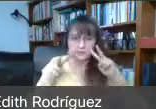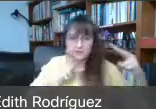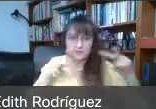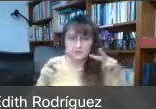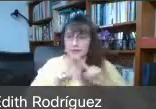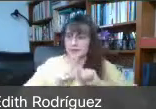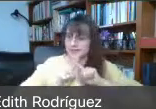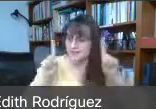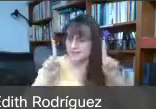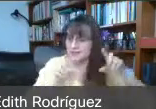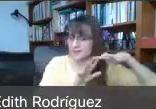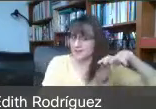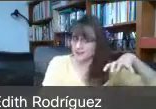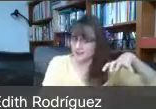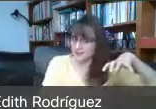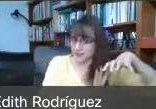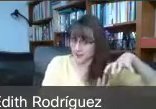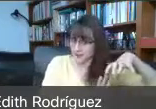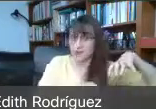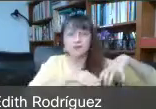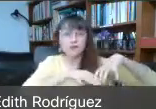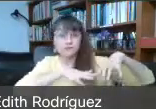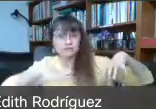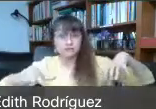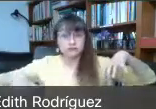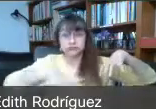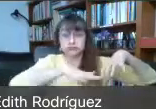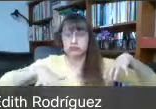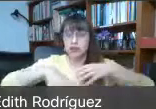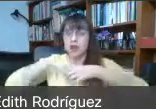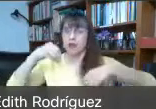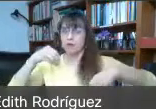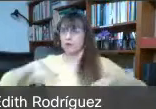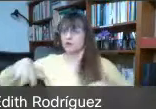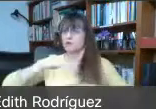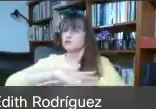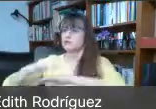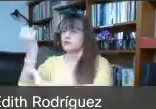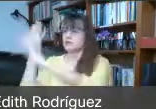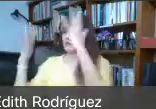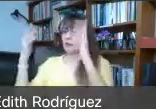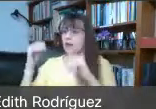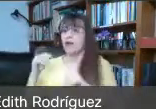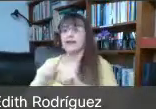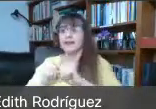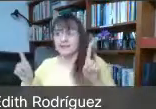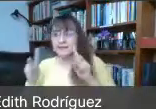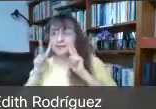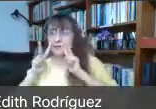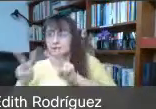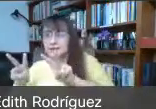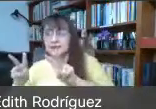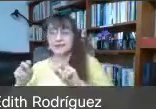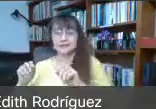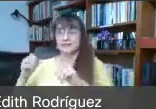Son experiencias de vida distintas. Yo tengo una experiencia desde un escenario que me posibilita la claridad,